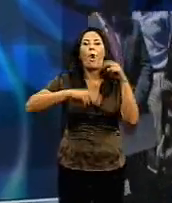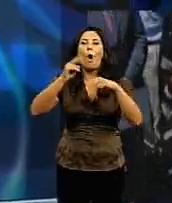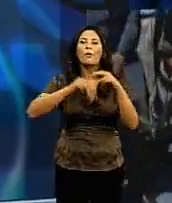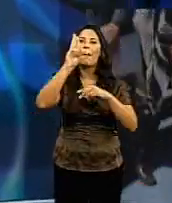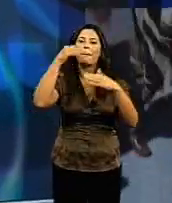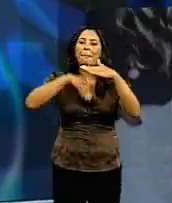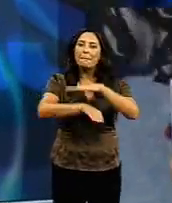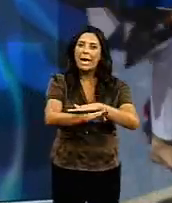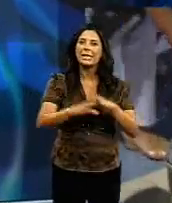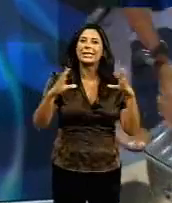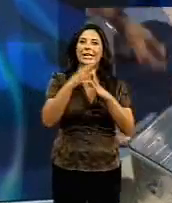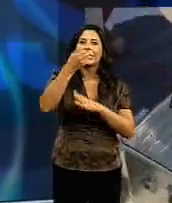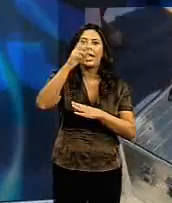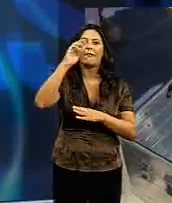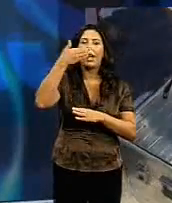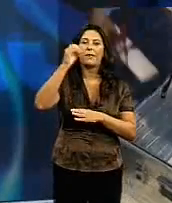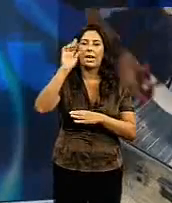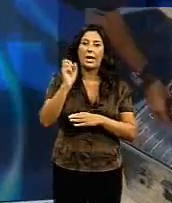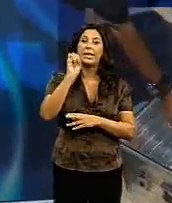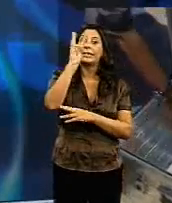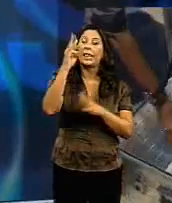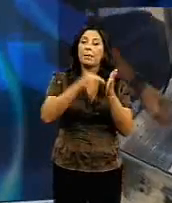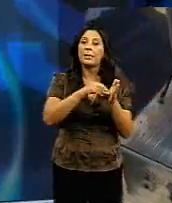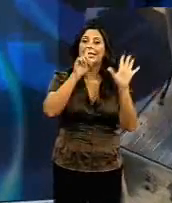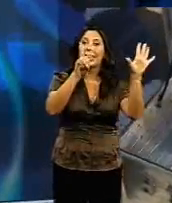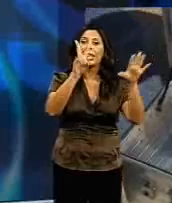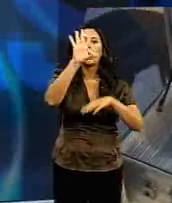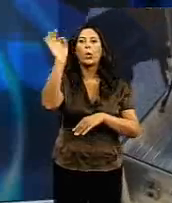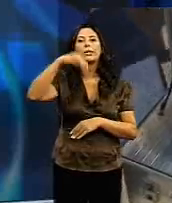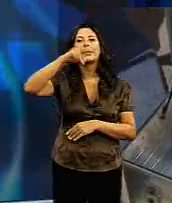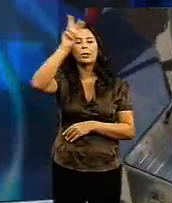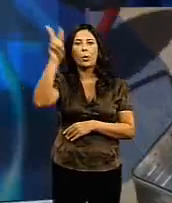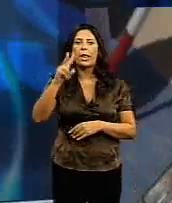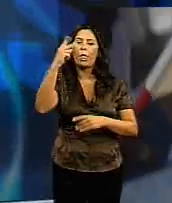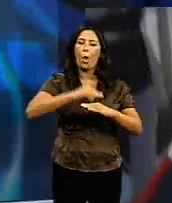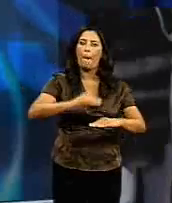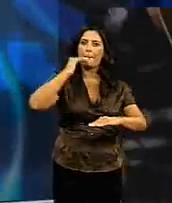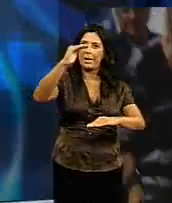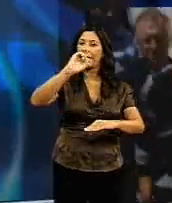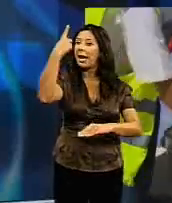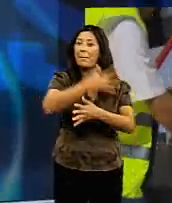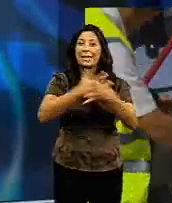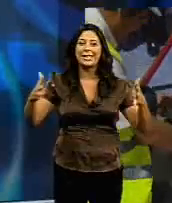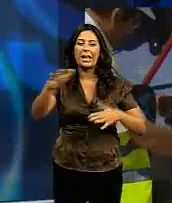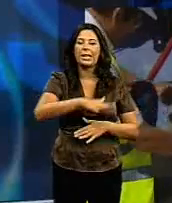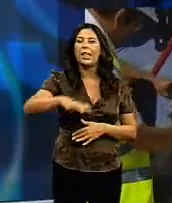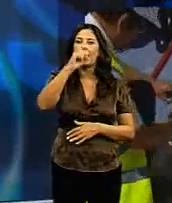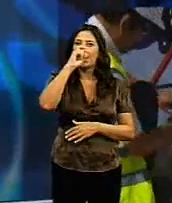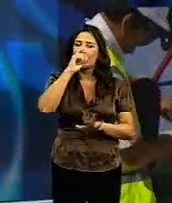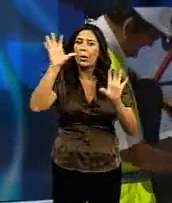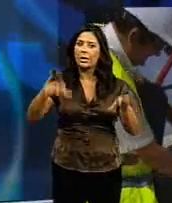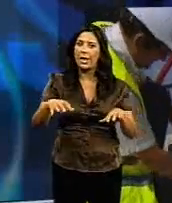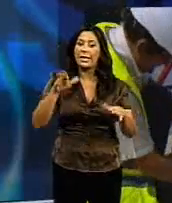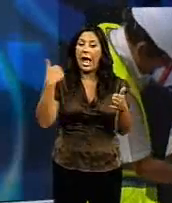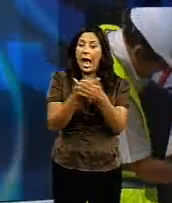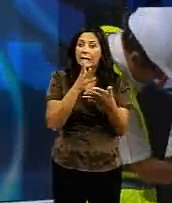Bárbara. Serán 13.750 metros cuadrados en dos plantas, el mayor del casco histórico hasta el momento.